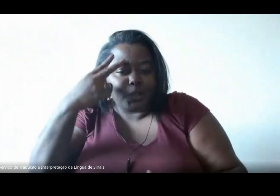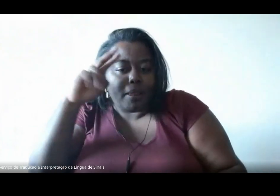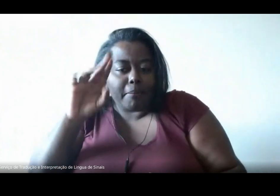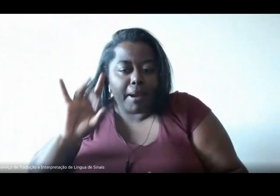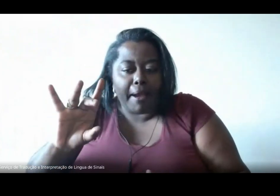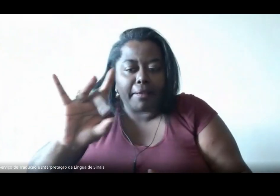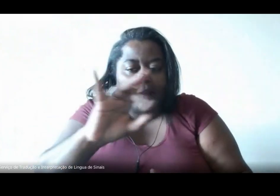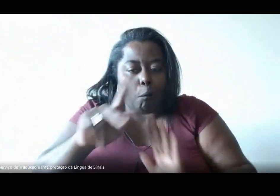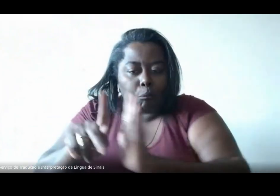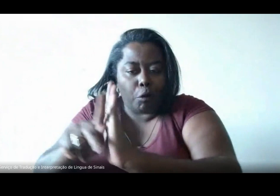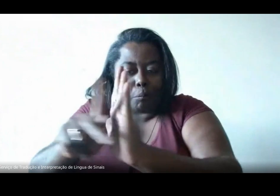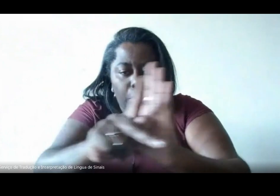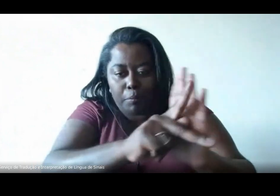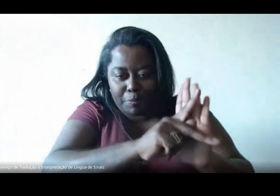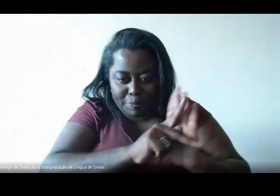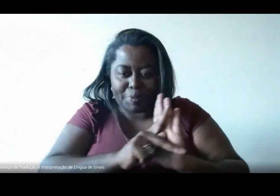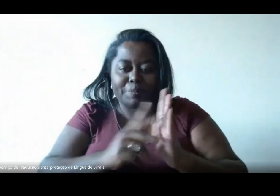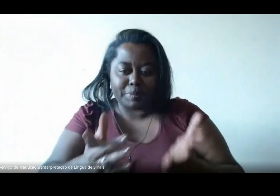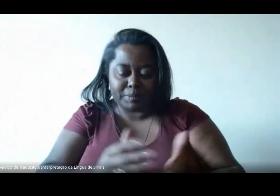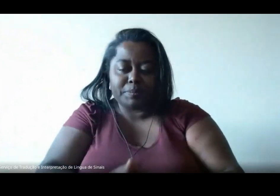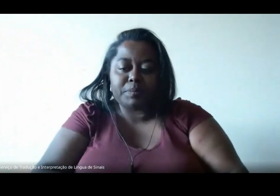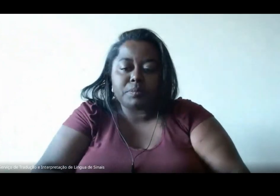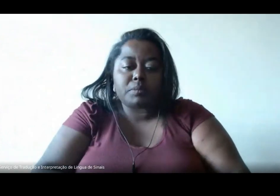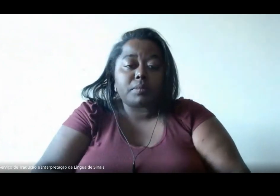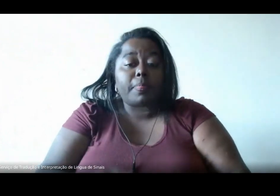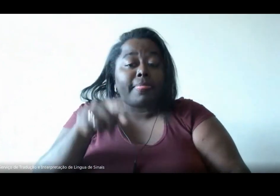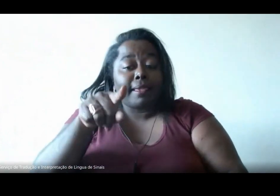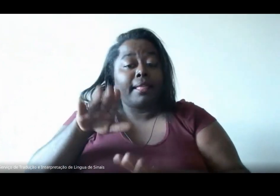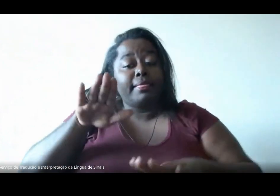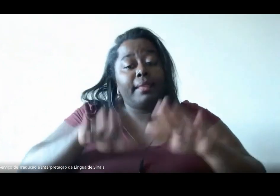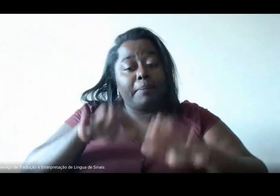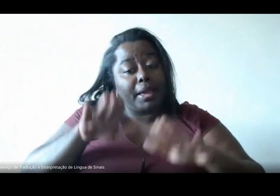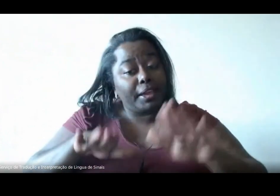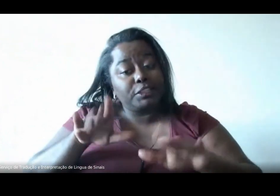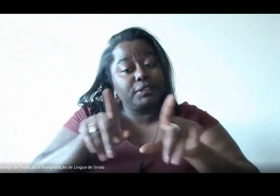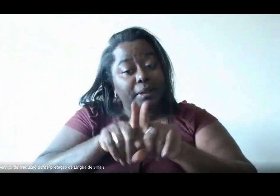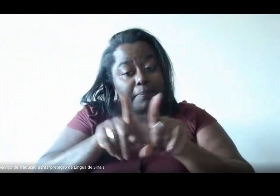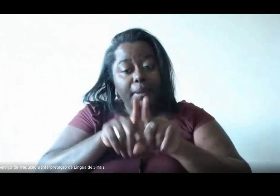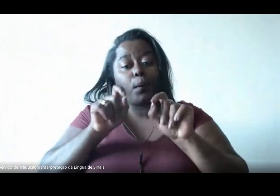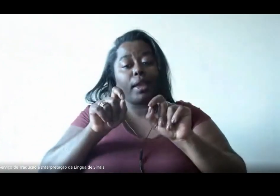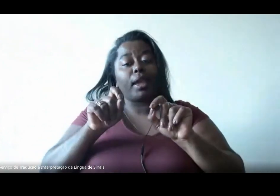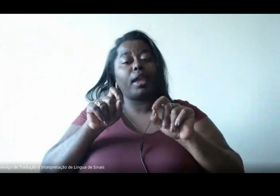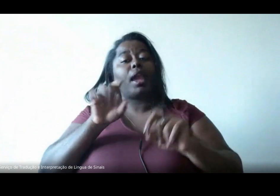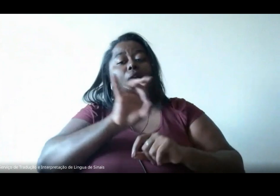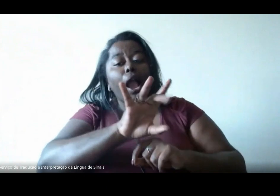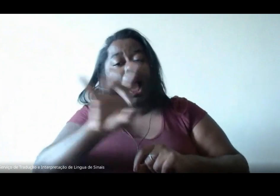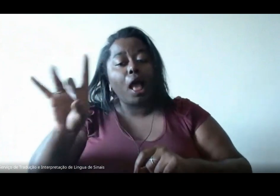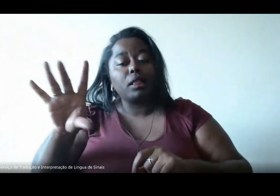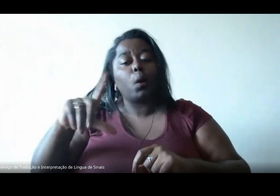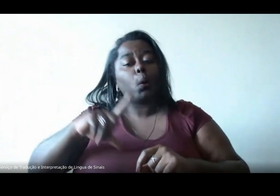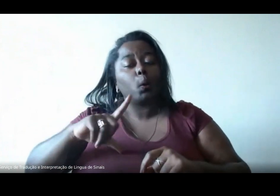seu jeito de lembrar ou de guardar as lembranças na memória. Isso depende muito também do poder